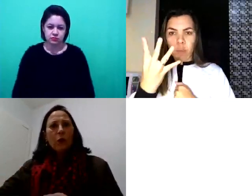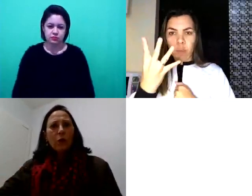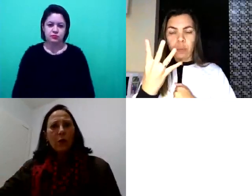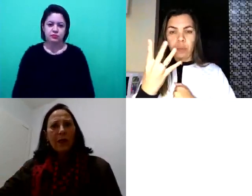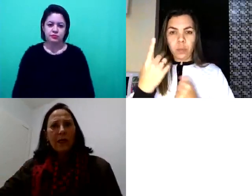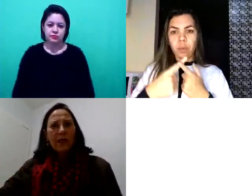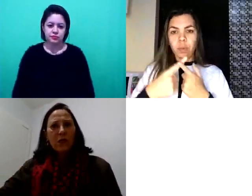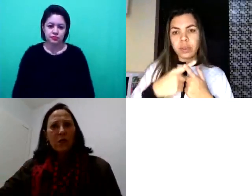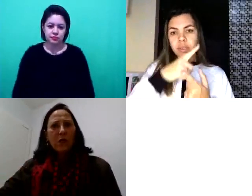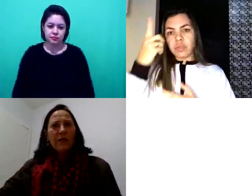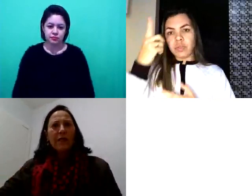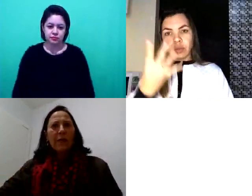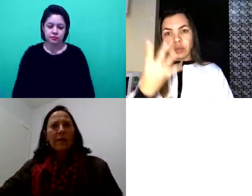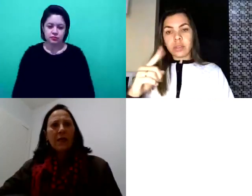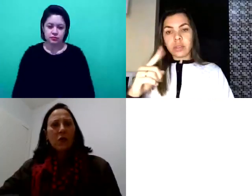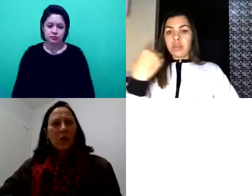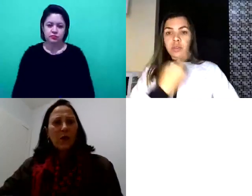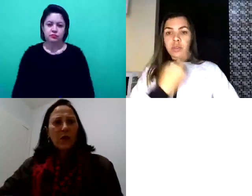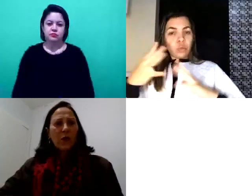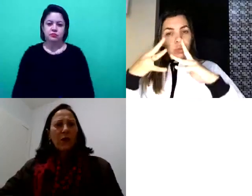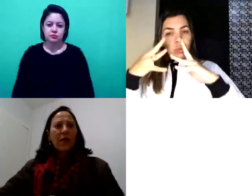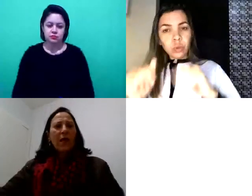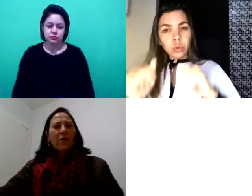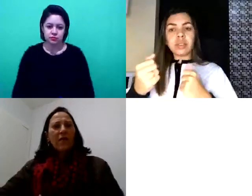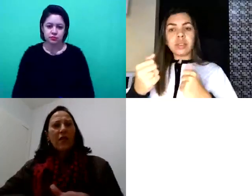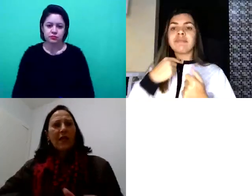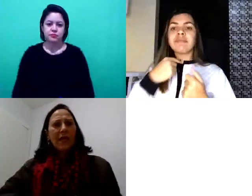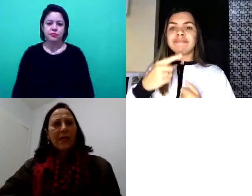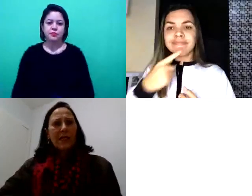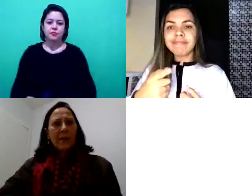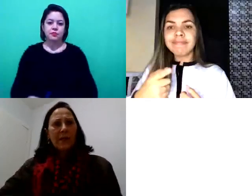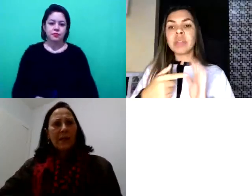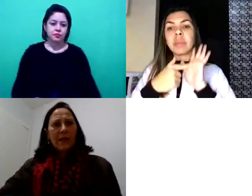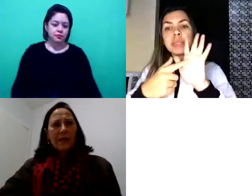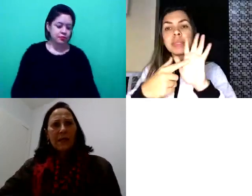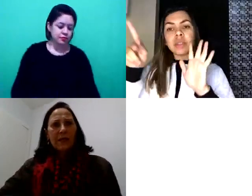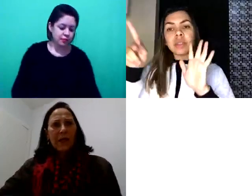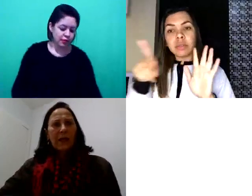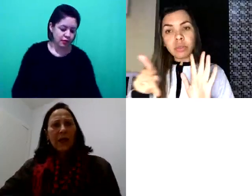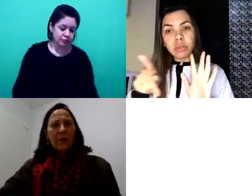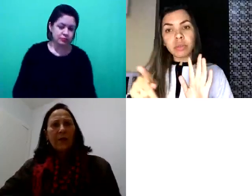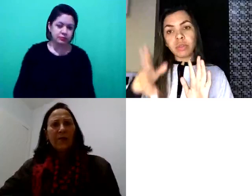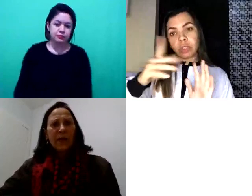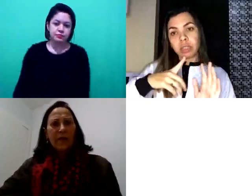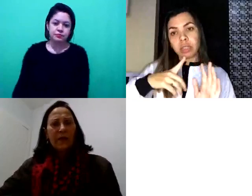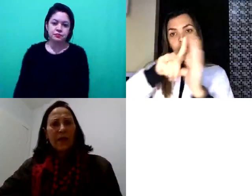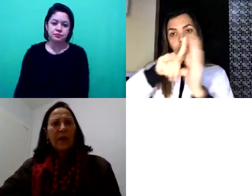esclarece todas essas dúvidas, apresenta os professores, vocês já têm as linhas de pesquisas que será encaminhado para